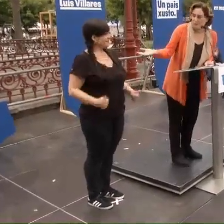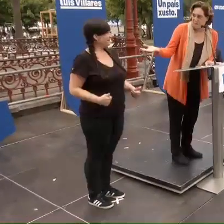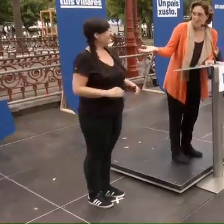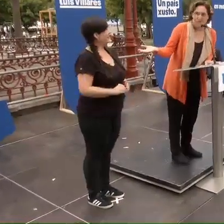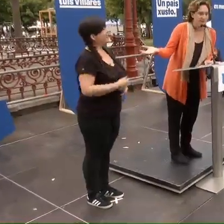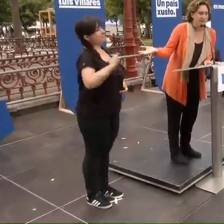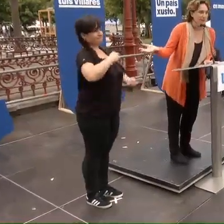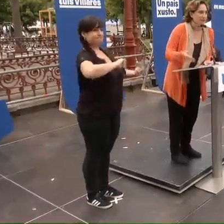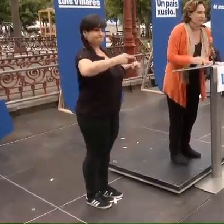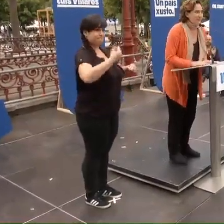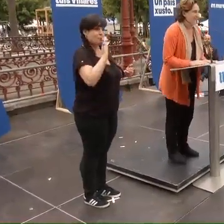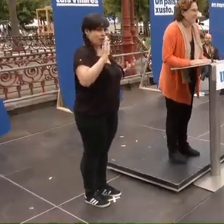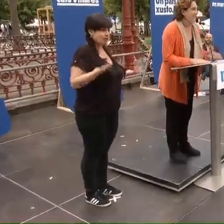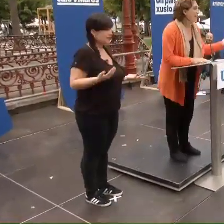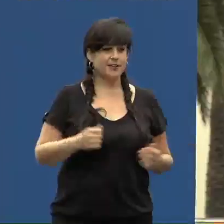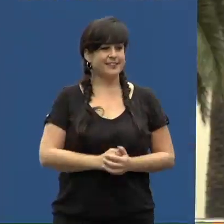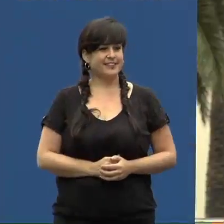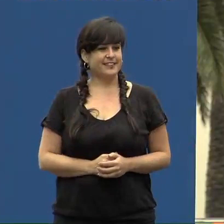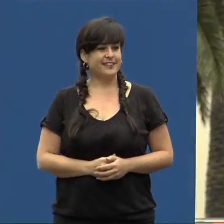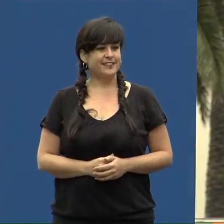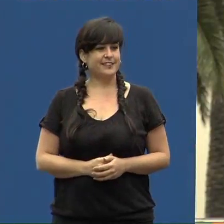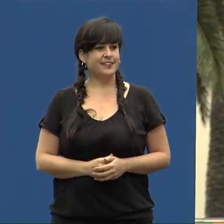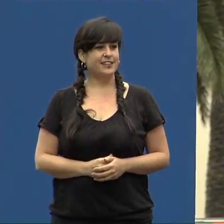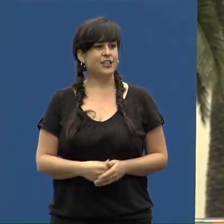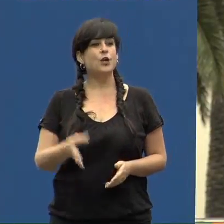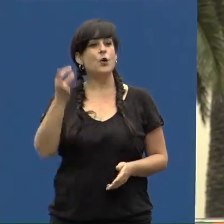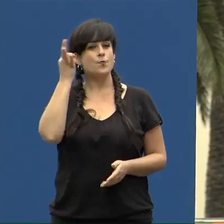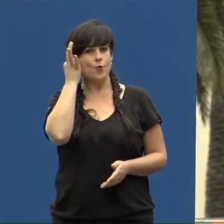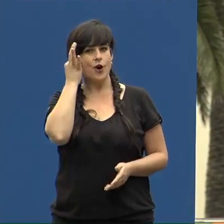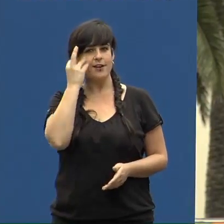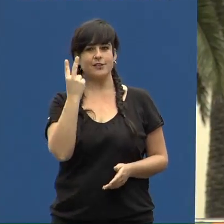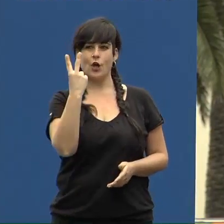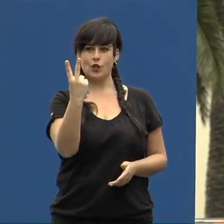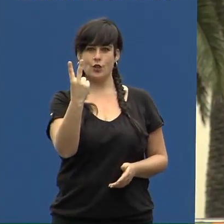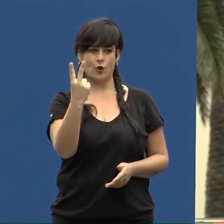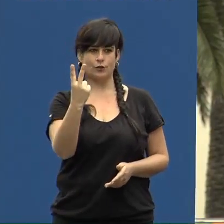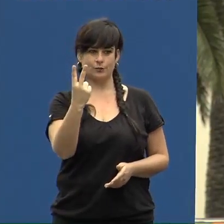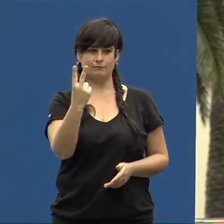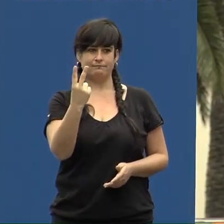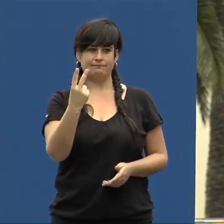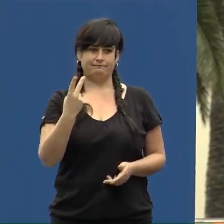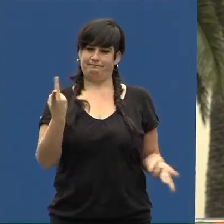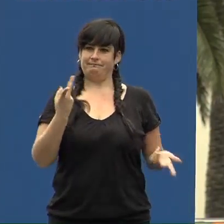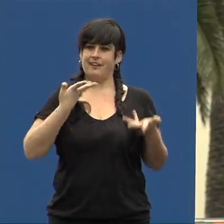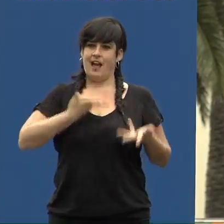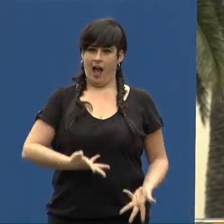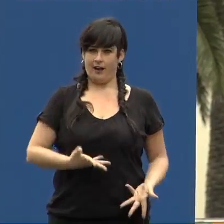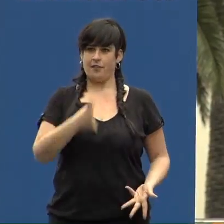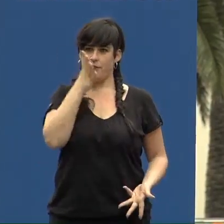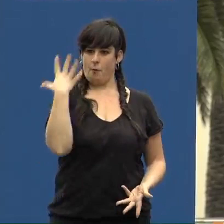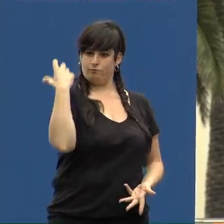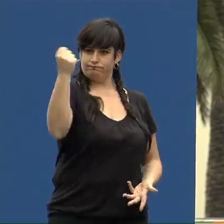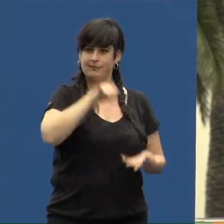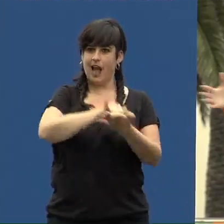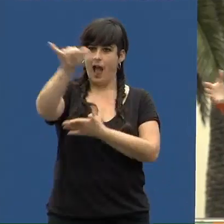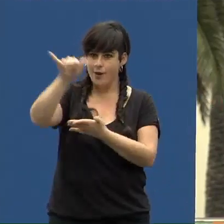Estamos traduciendo, por ejemplo, eran dos mujeres, dos compañeras, quienes hoy han tenido la gran amabilidad de madrugar y venirnos a recoger al